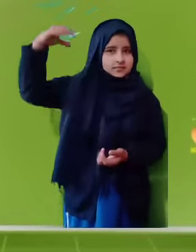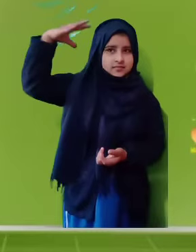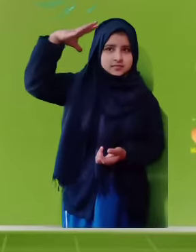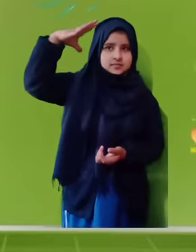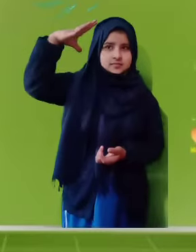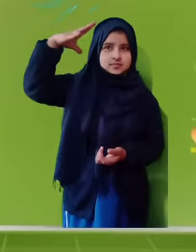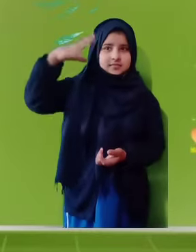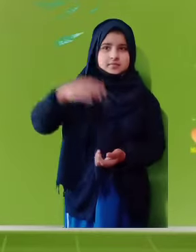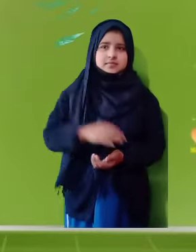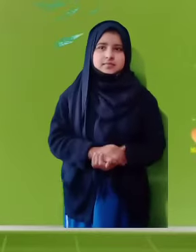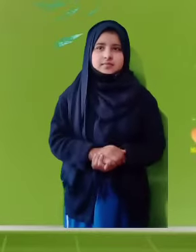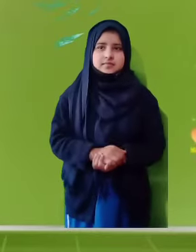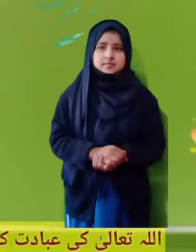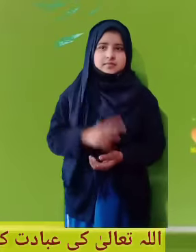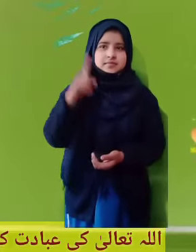मुनव्वर,